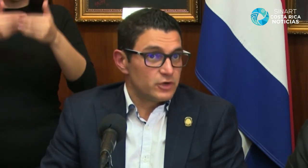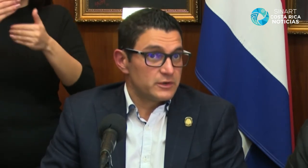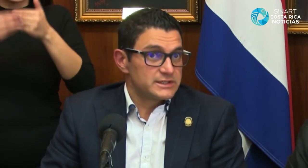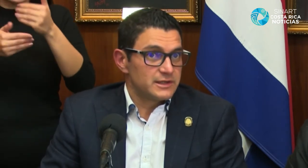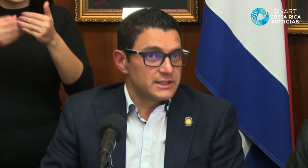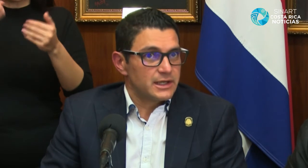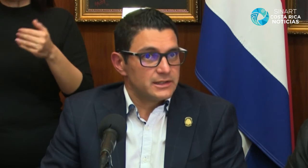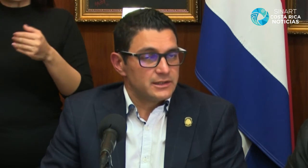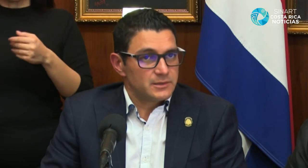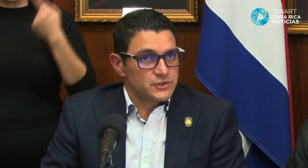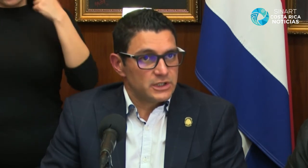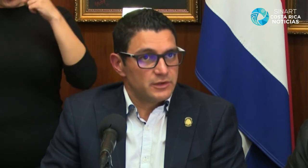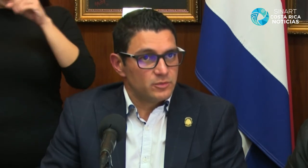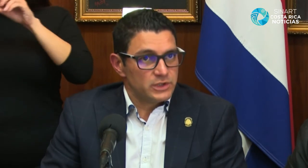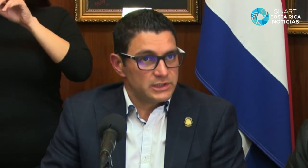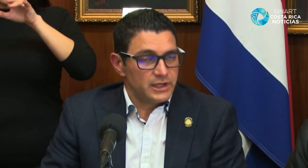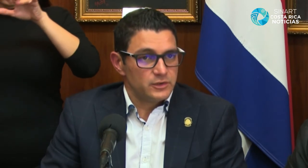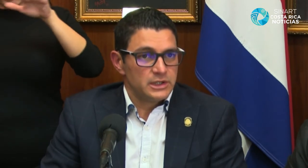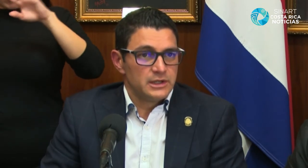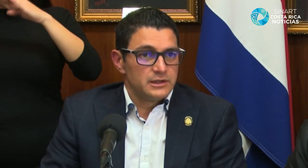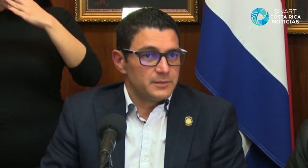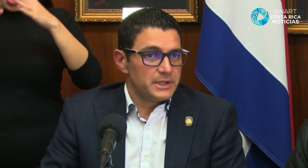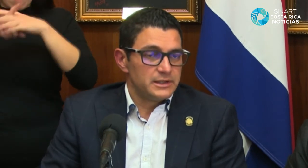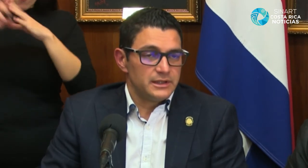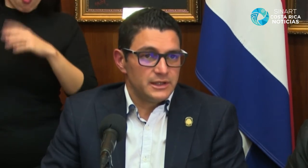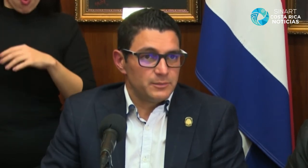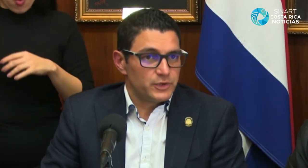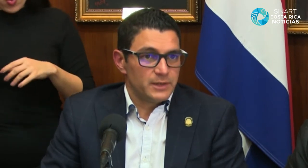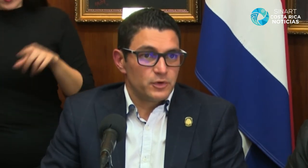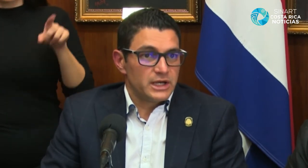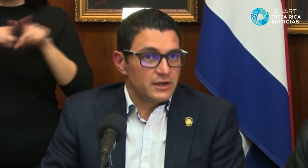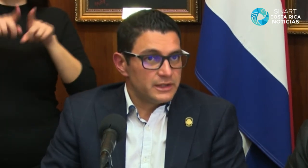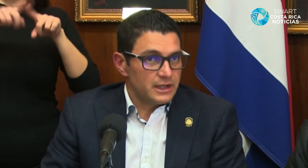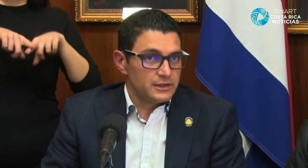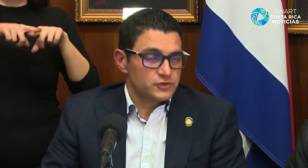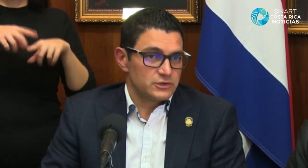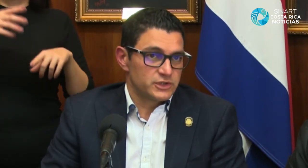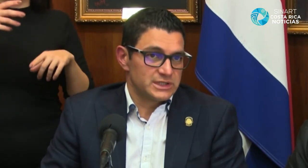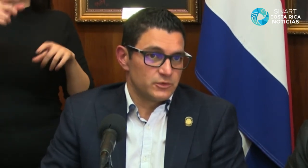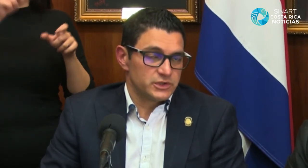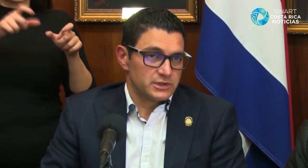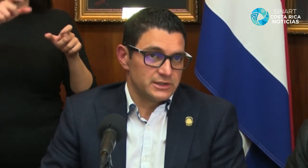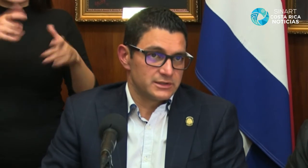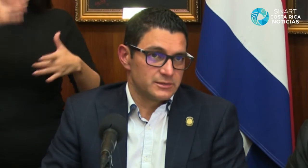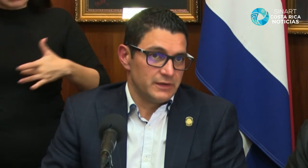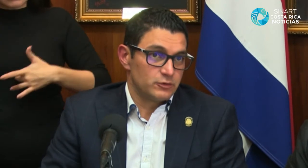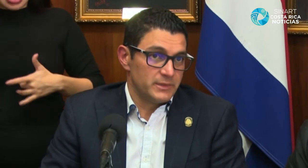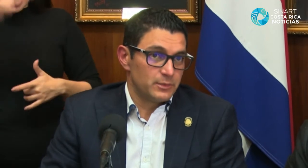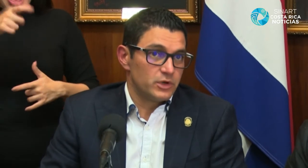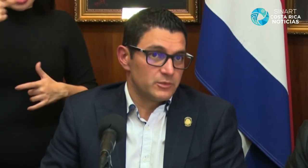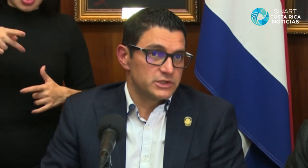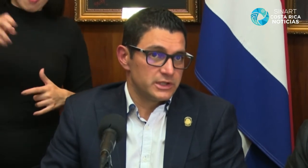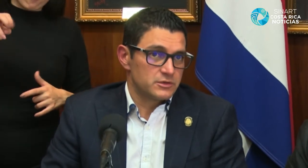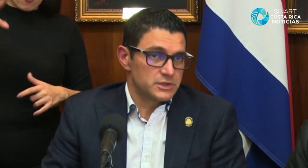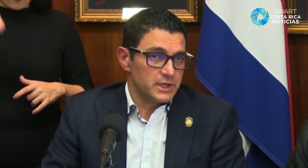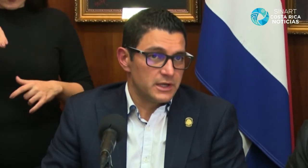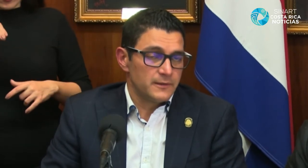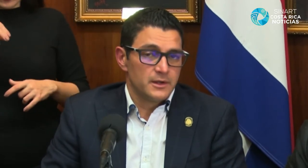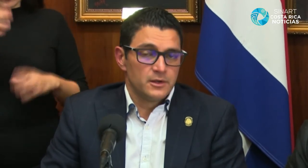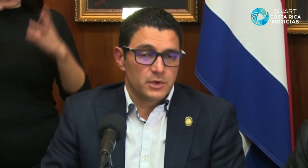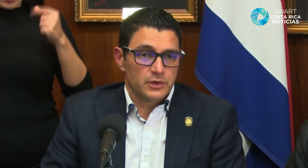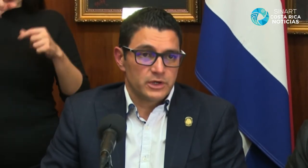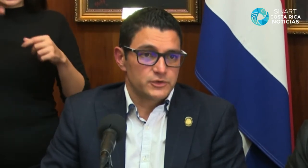se lograron establecer cadena de transmisión a nivel comunitario, depende de, por ejemplo, la gravedad de los casos que eventualmente podamos tener en Costa